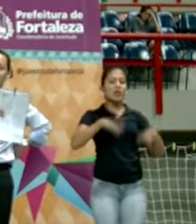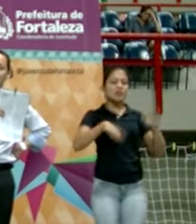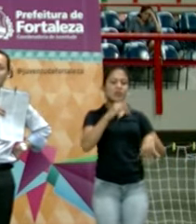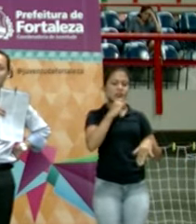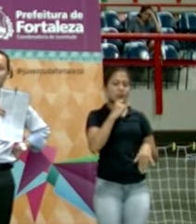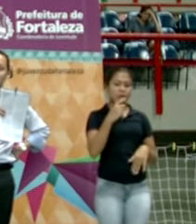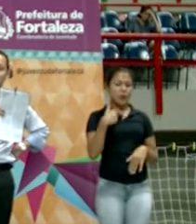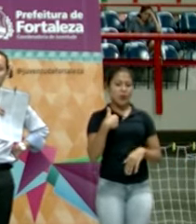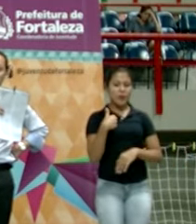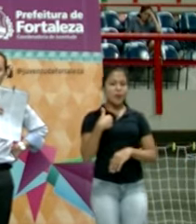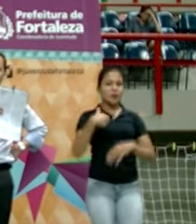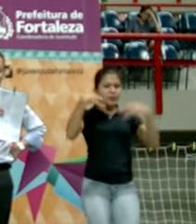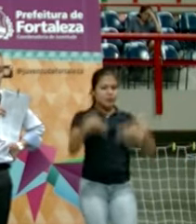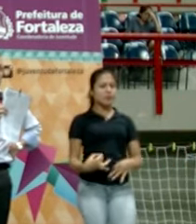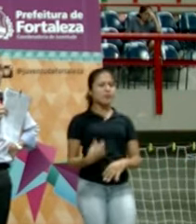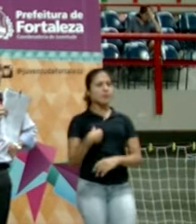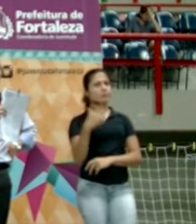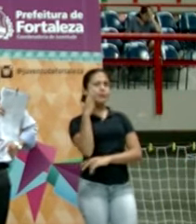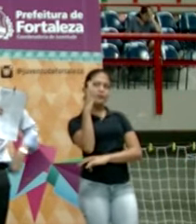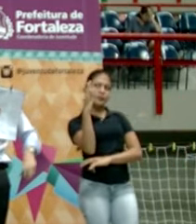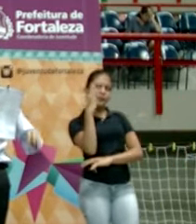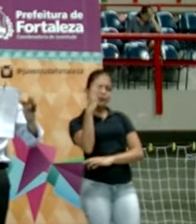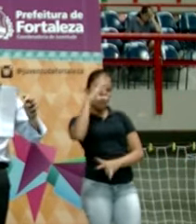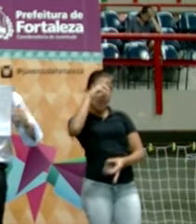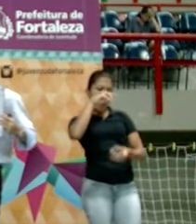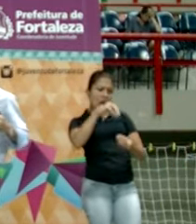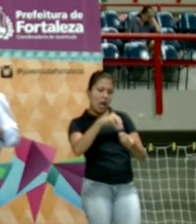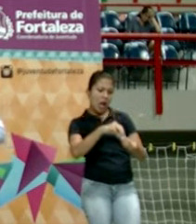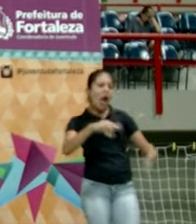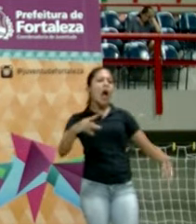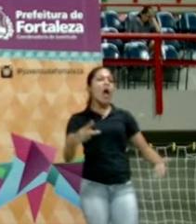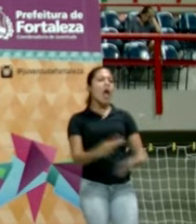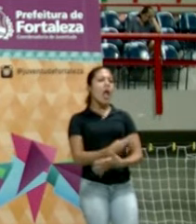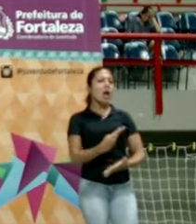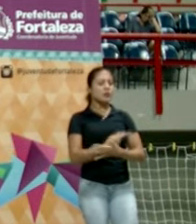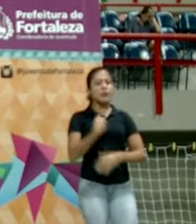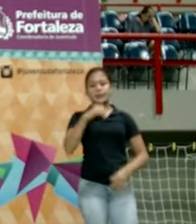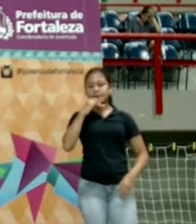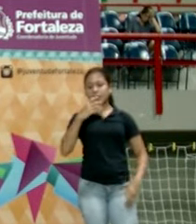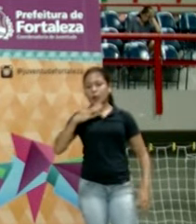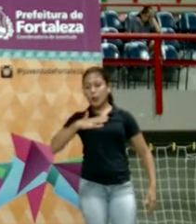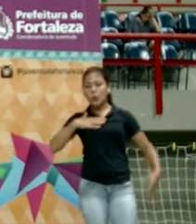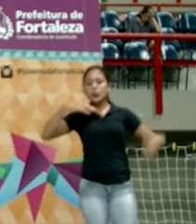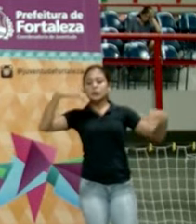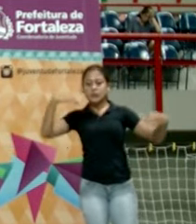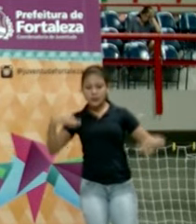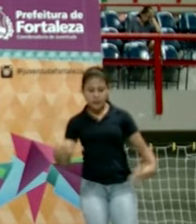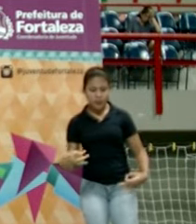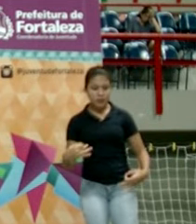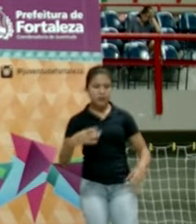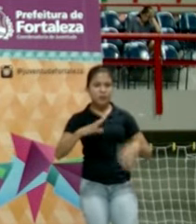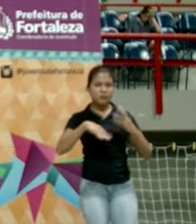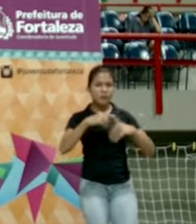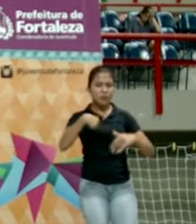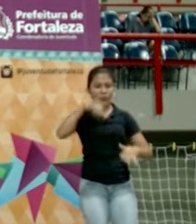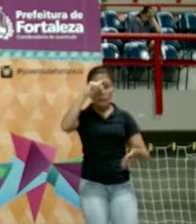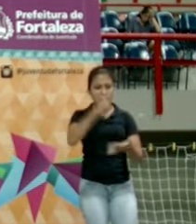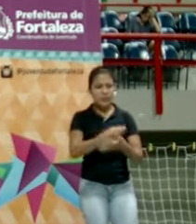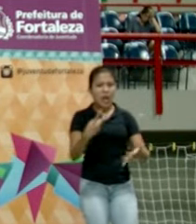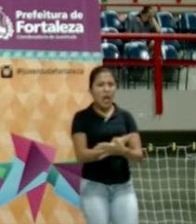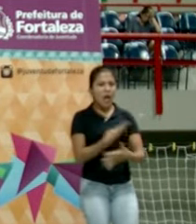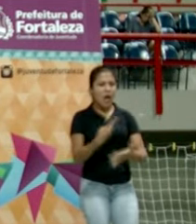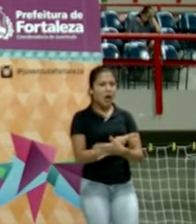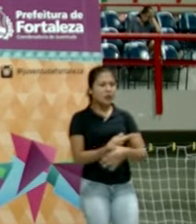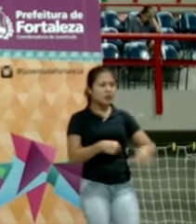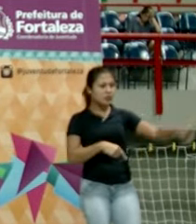equivocada, não pode não? Você vai ser juiz de direito. Olha aí. Daqui a alguns